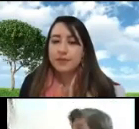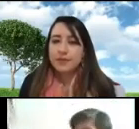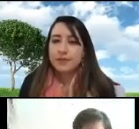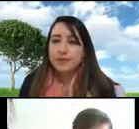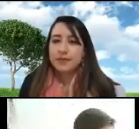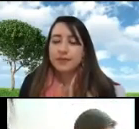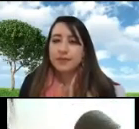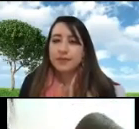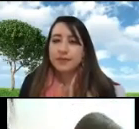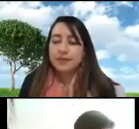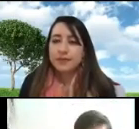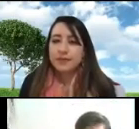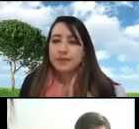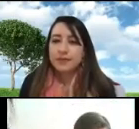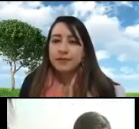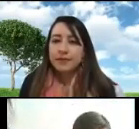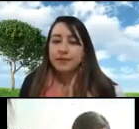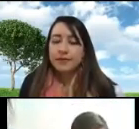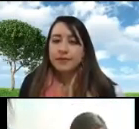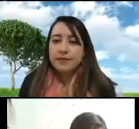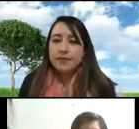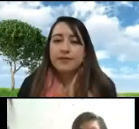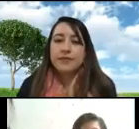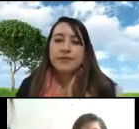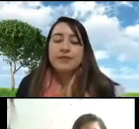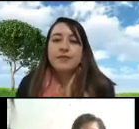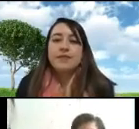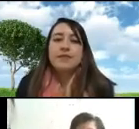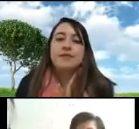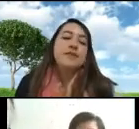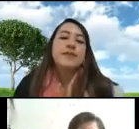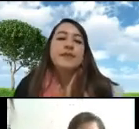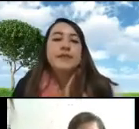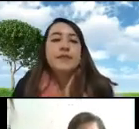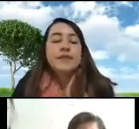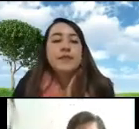contestar más rápido. ¿Sale? ¿Están listos? ¡Vamos!